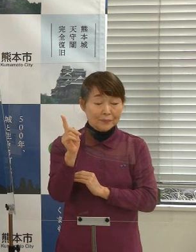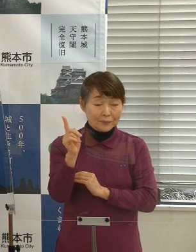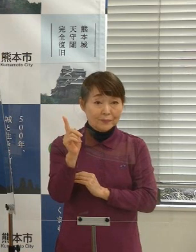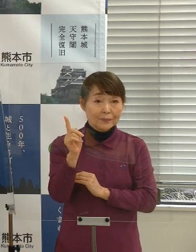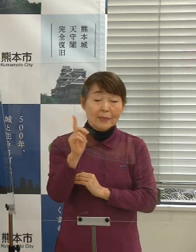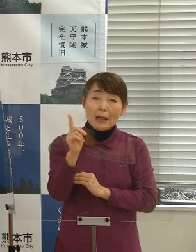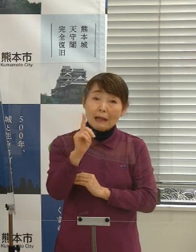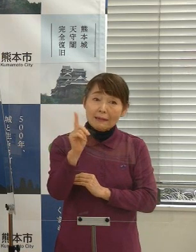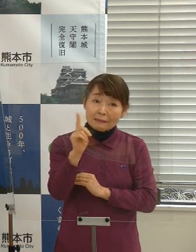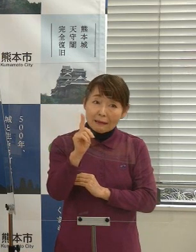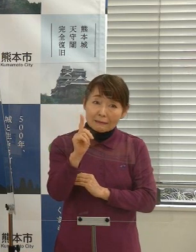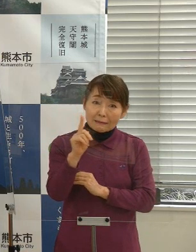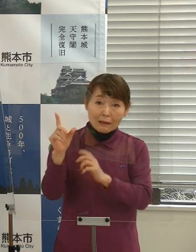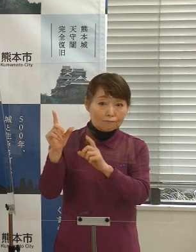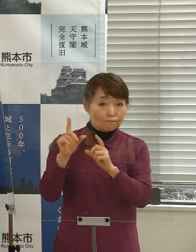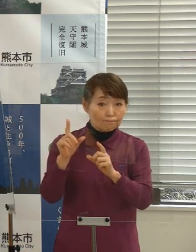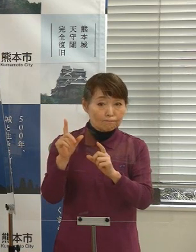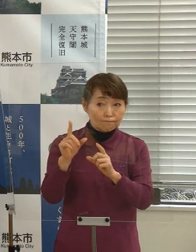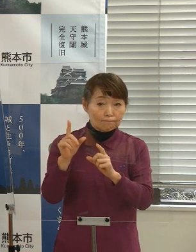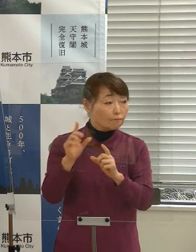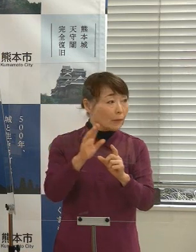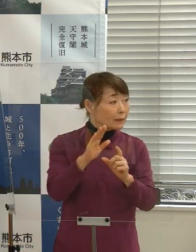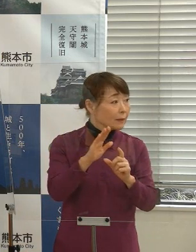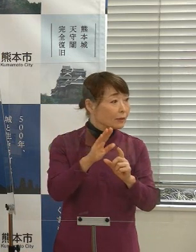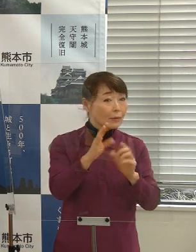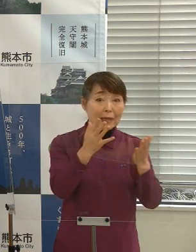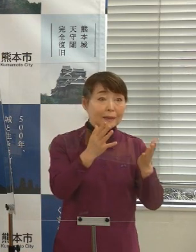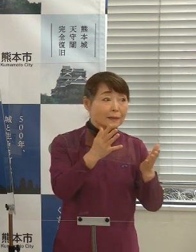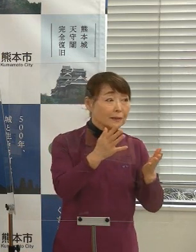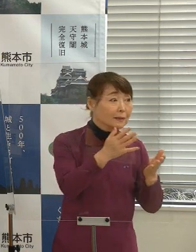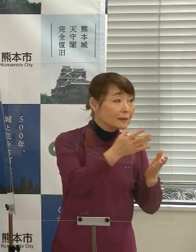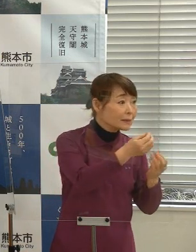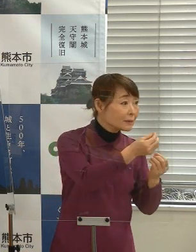何かあったということはありませんよね。